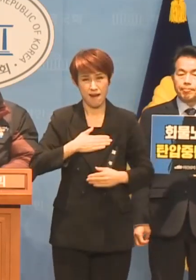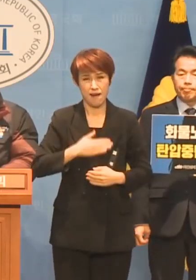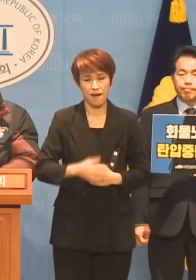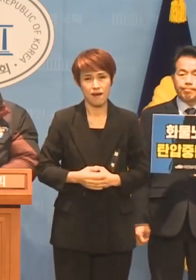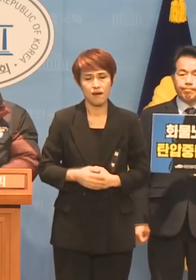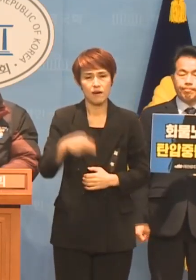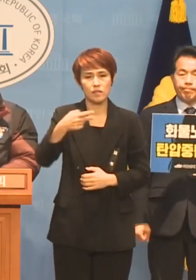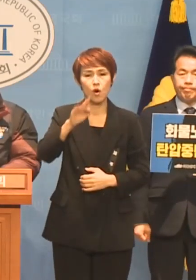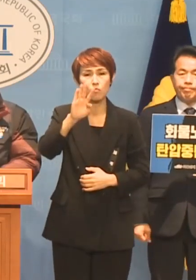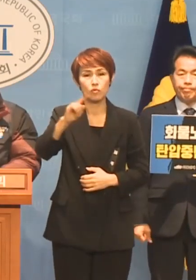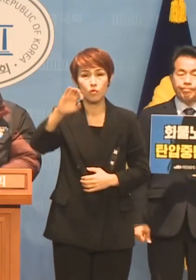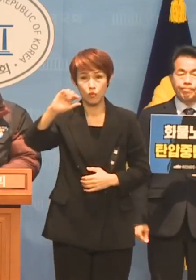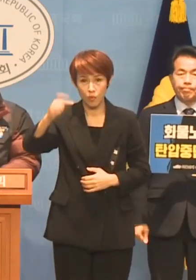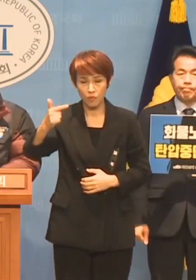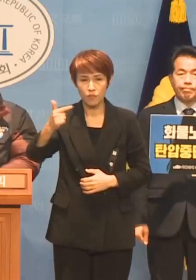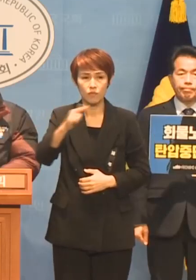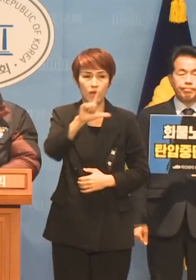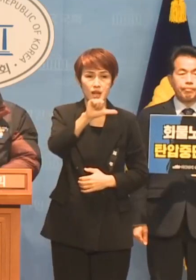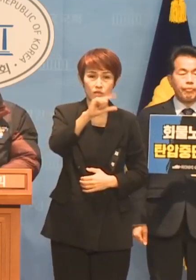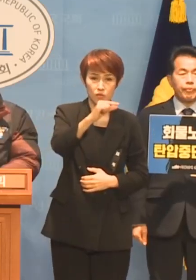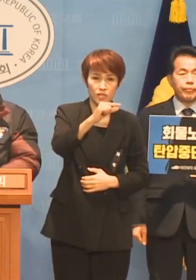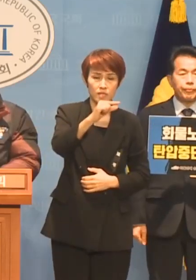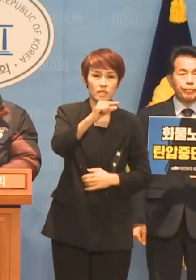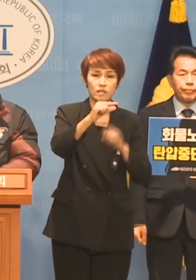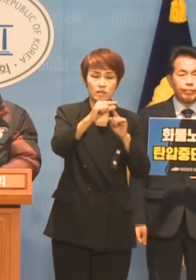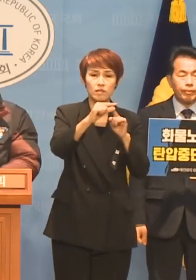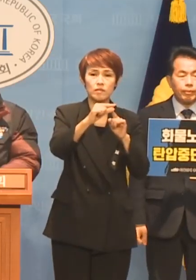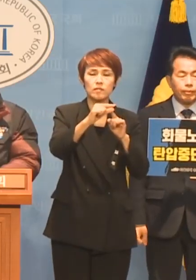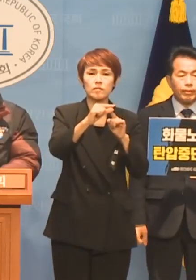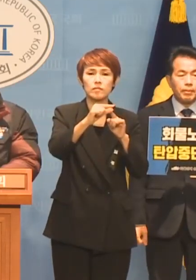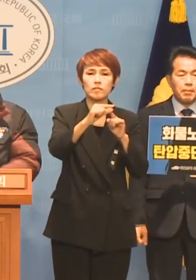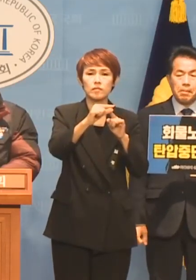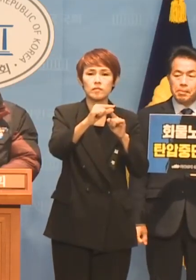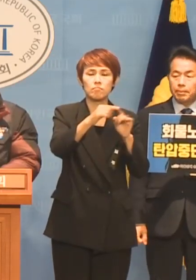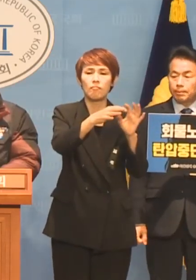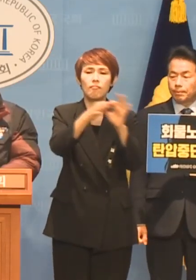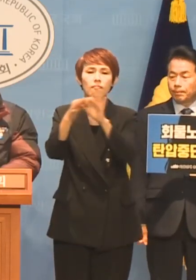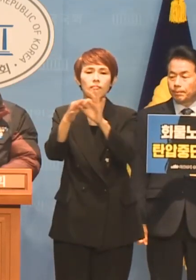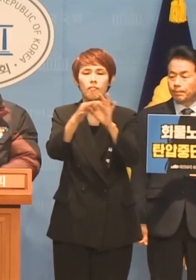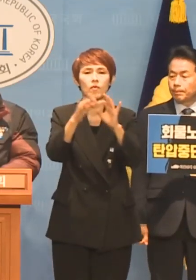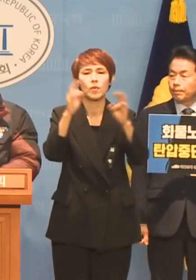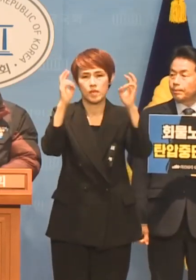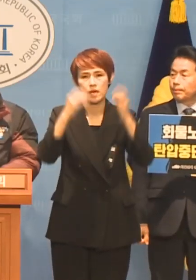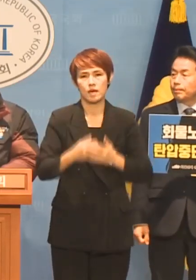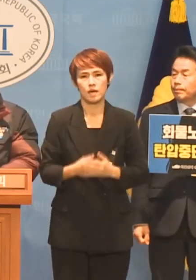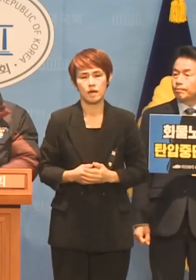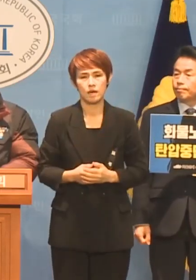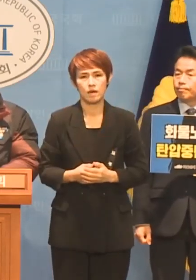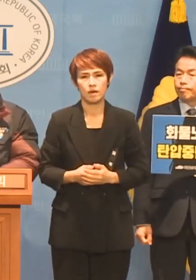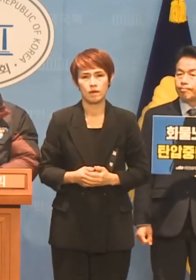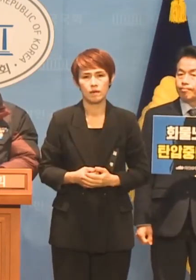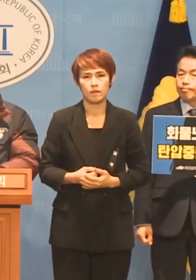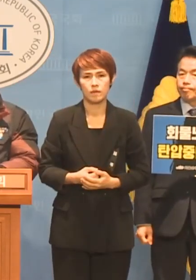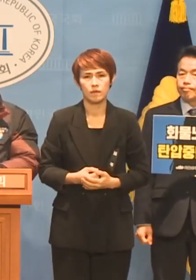서본과 LG판토스는 LG그룹 계열사이고 LG그룹 후광을 얻고 있는 서본과